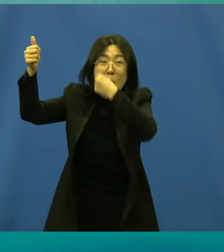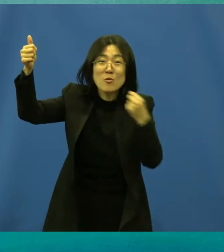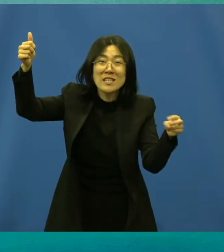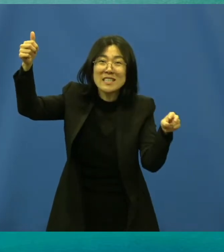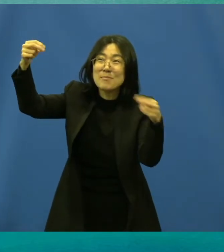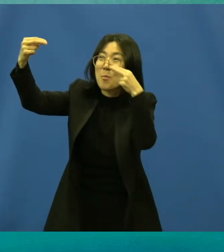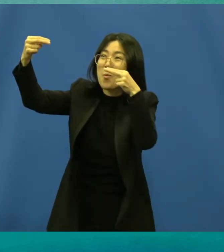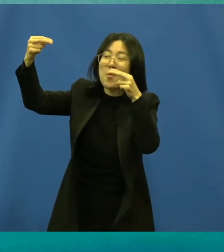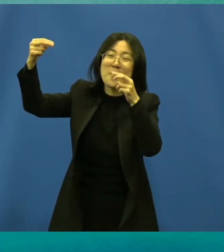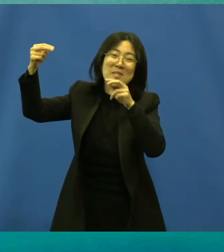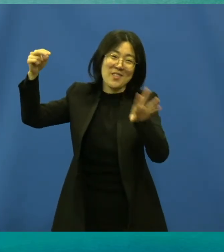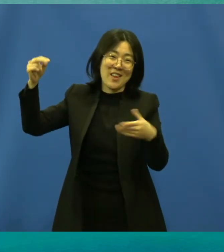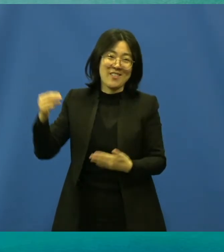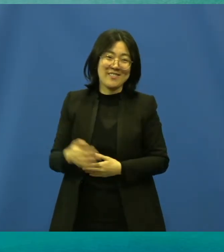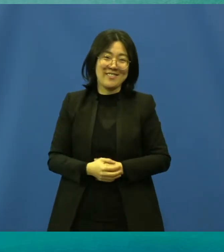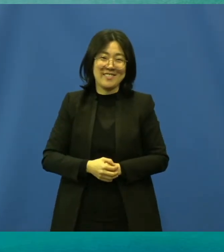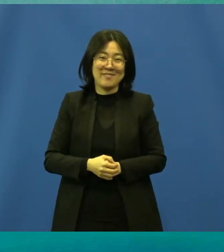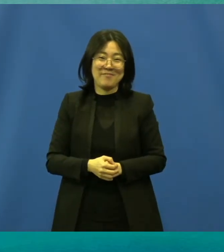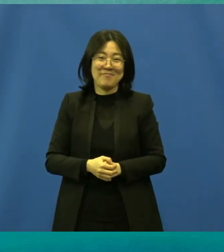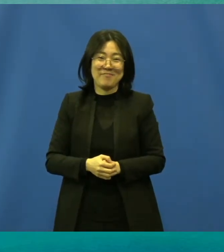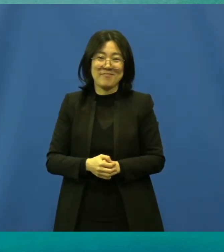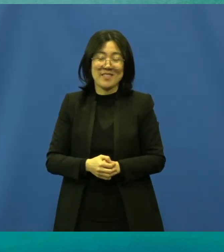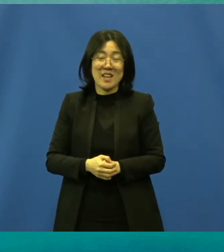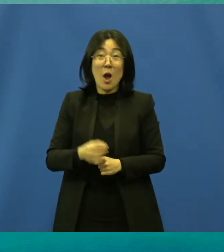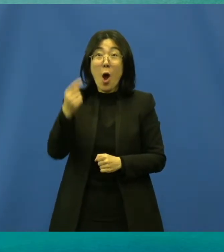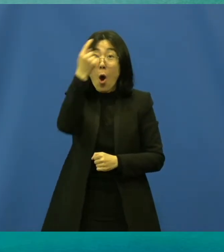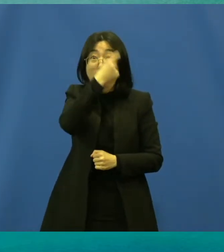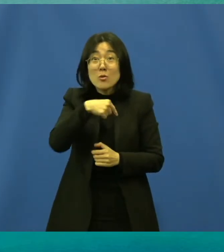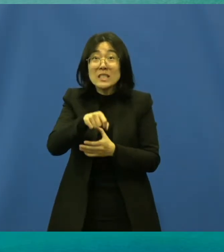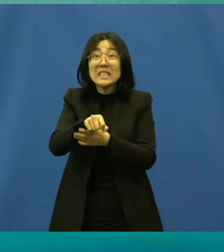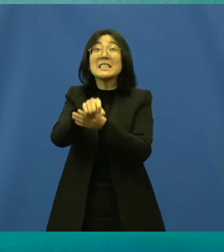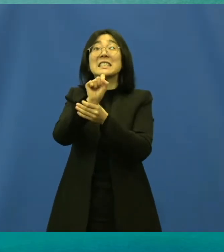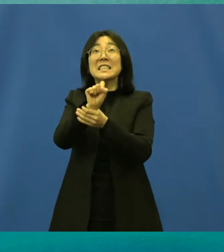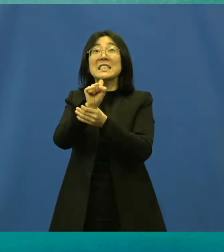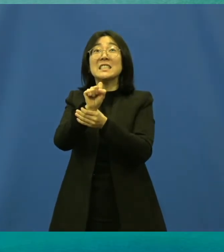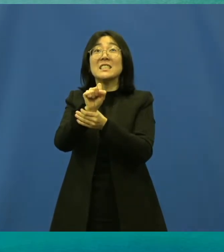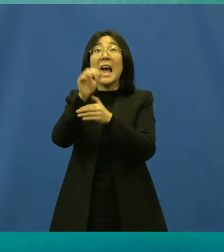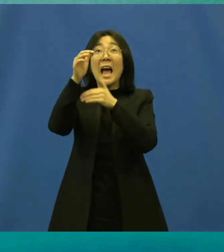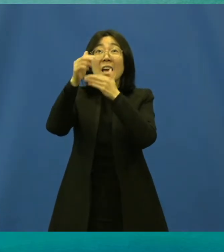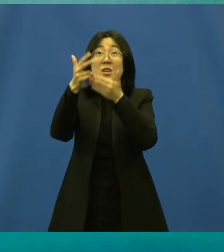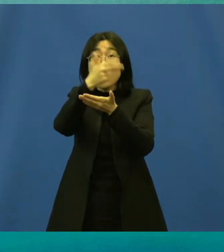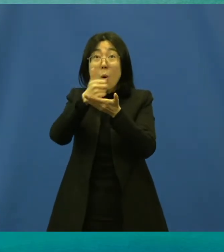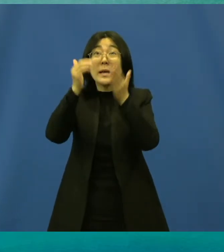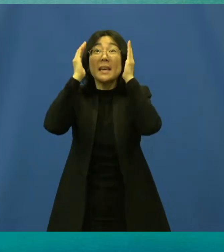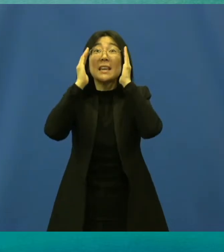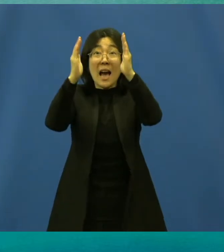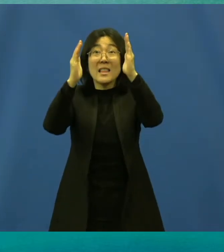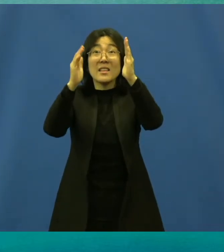얼굴을 여호와께로 향하면 됩니다. 그게 기도입니다. 그런데 그게 어려워.